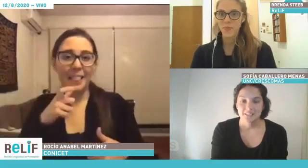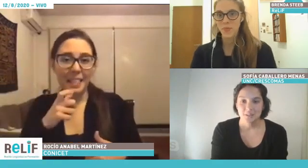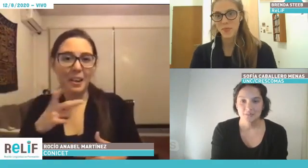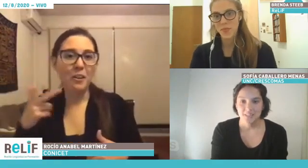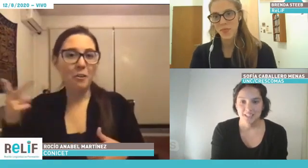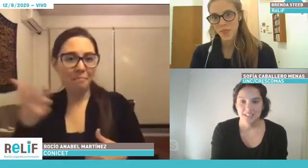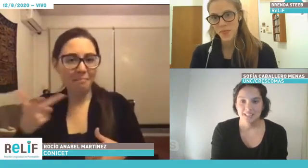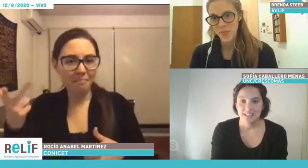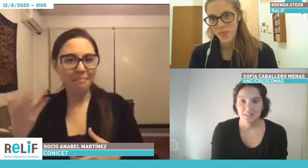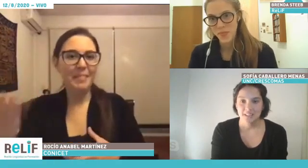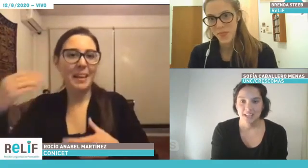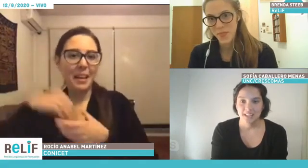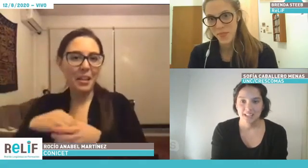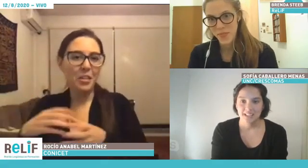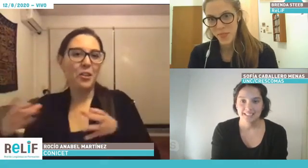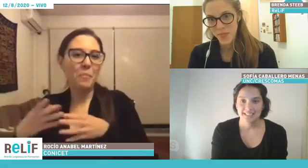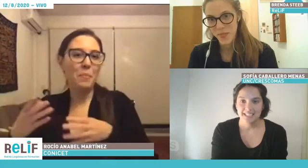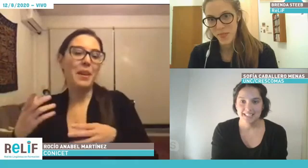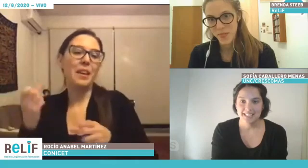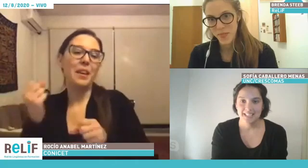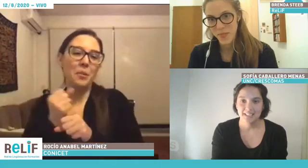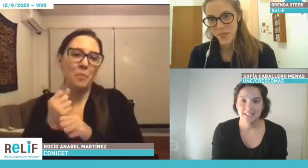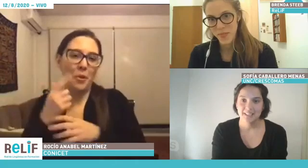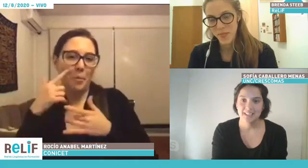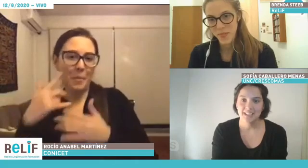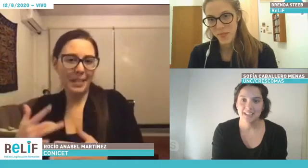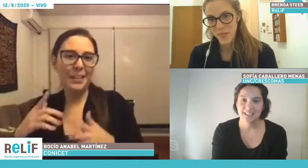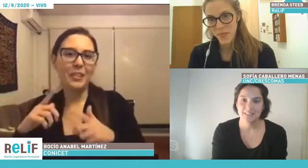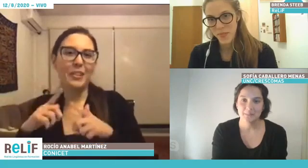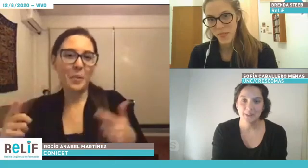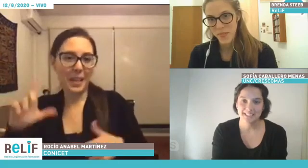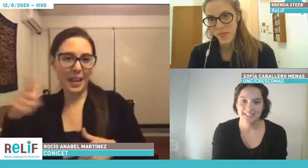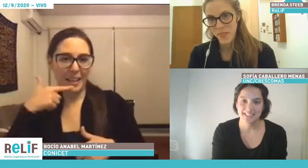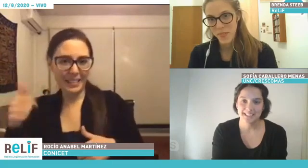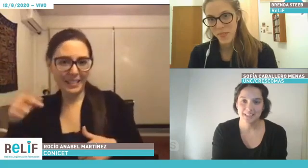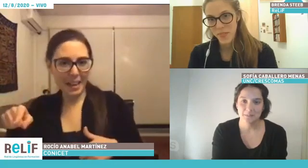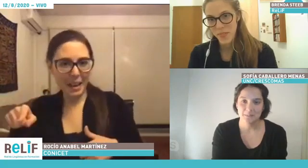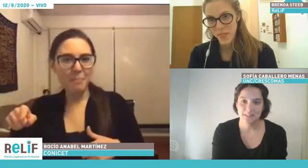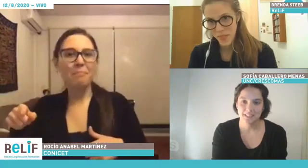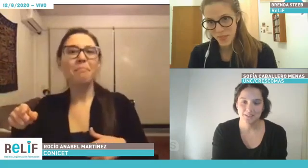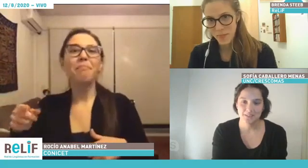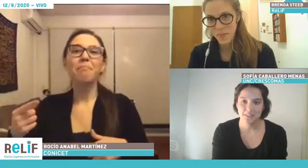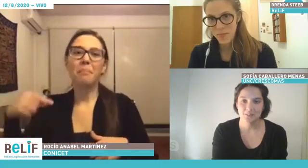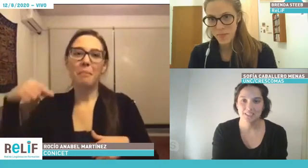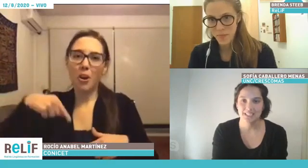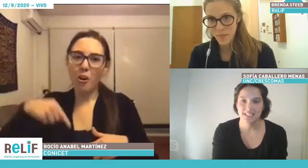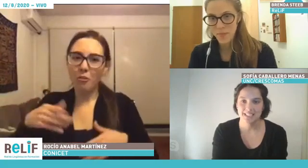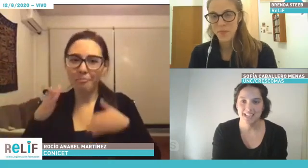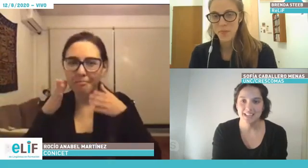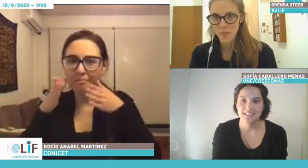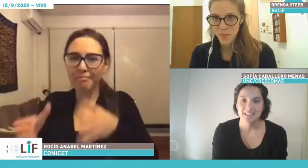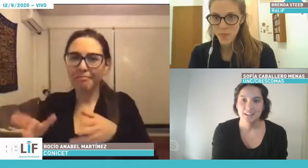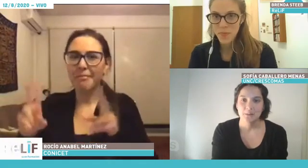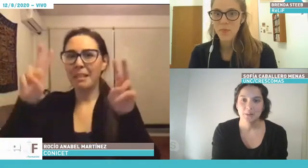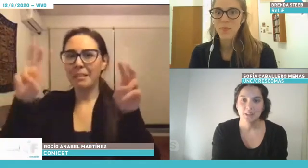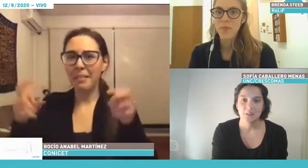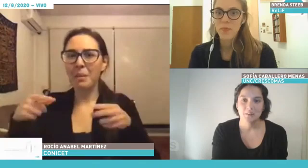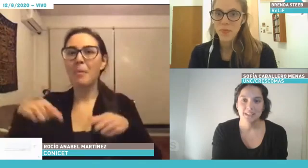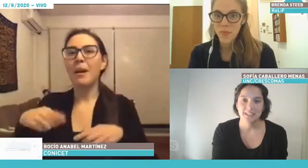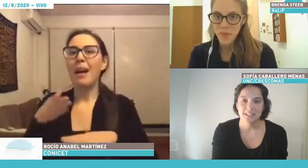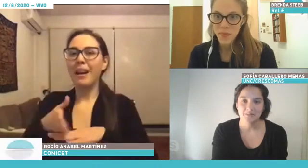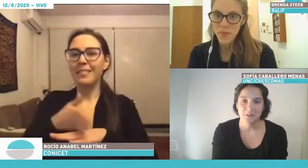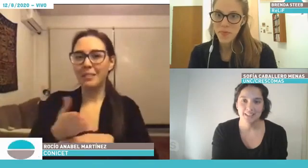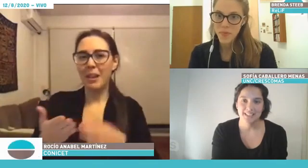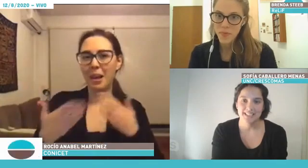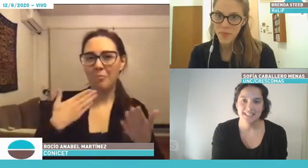Muchas gracias, Sofía, Diego y Nadia, les tres, que son partes de este equipo de investigación de lingüística del LSA, porque